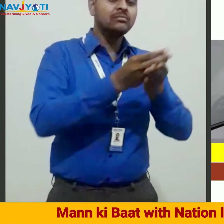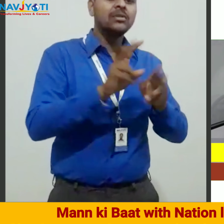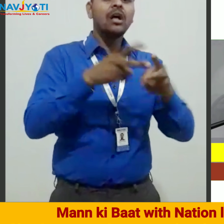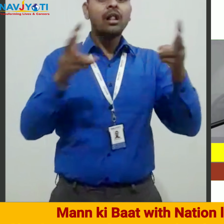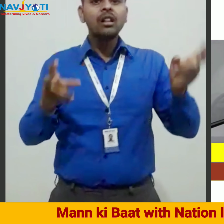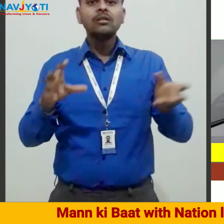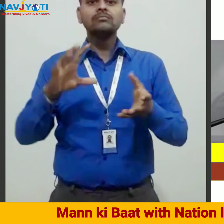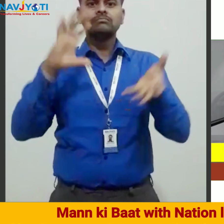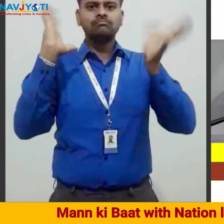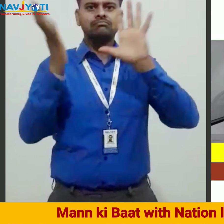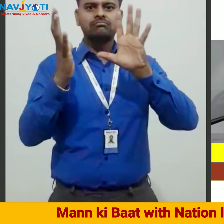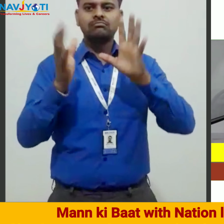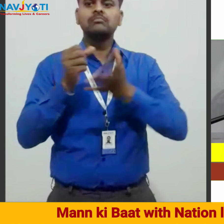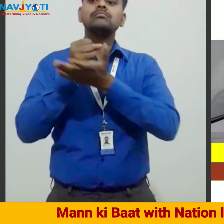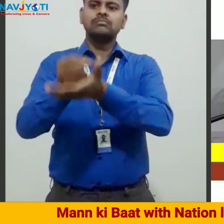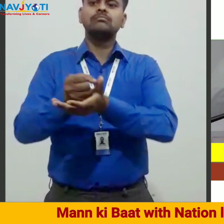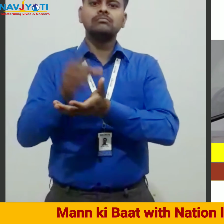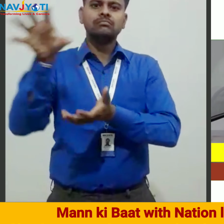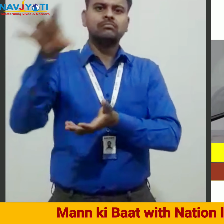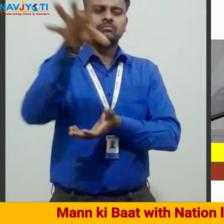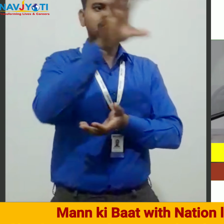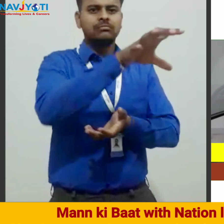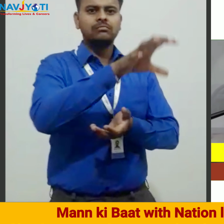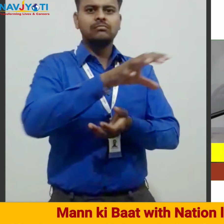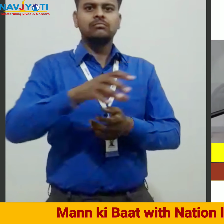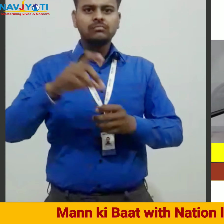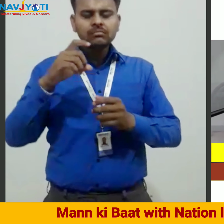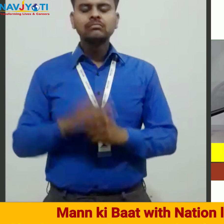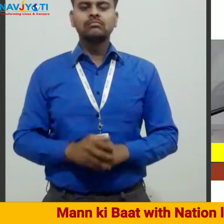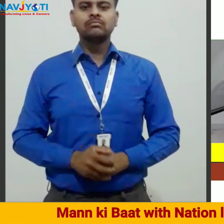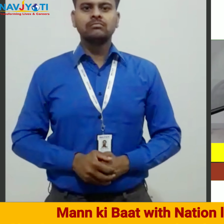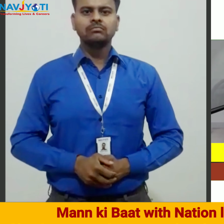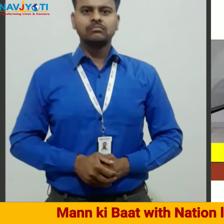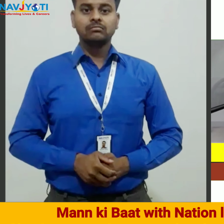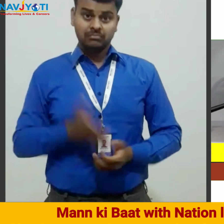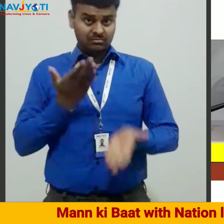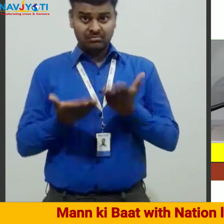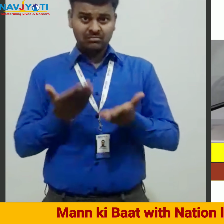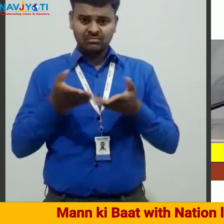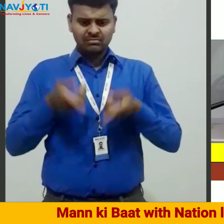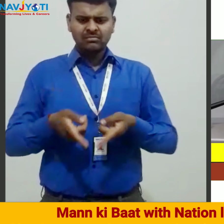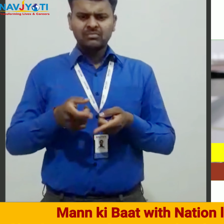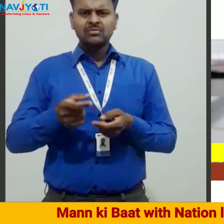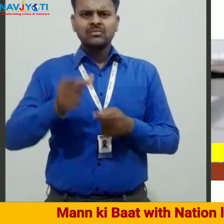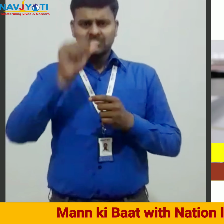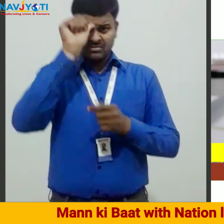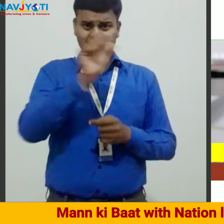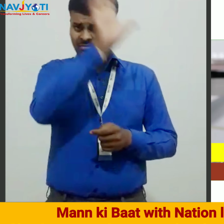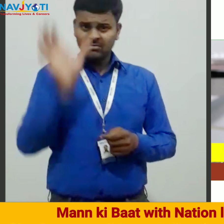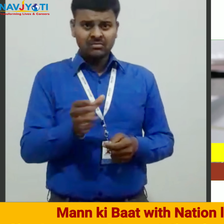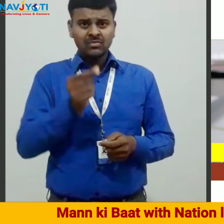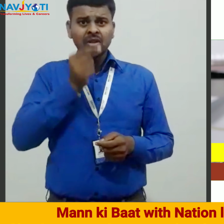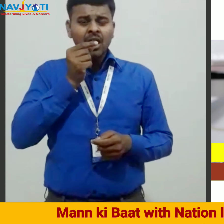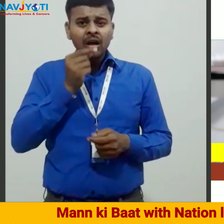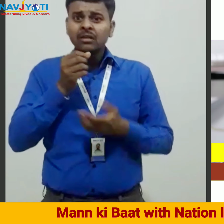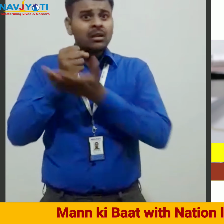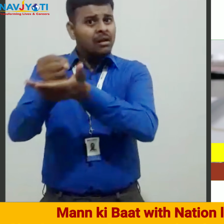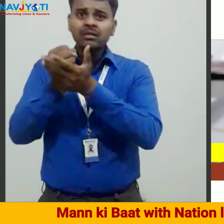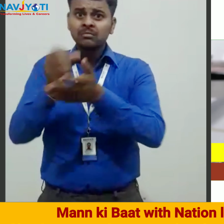एक ऐसा समय है कि अगर भारत दुनिया को दवाइयां न भी दे तो कोई भारत को दोषी नहीं